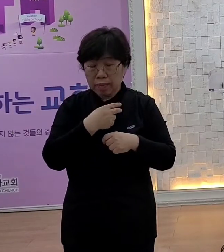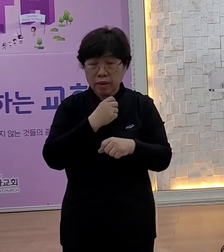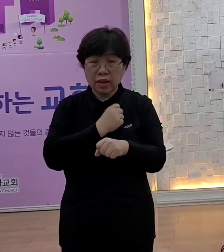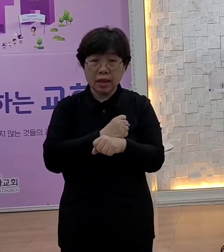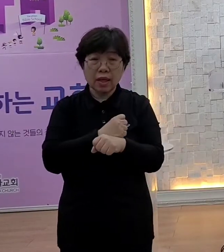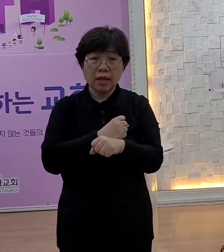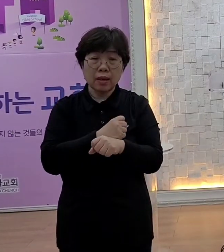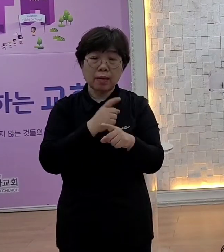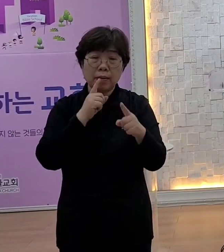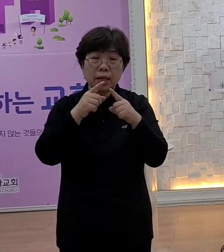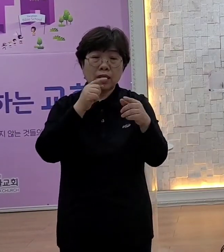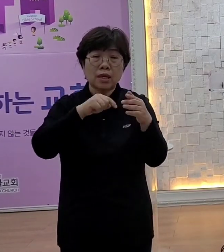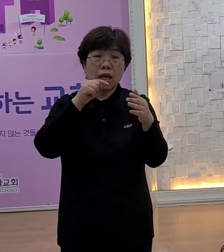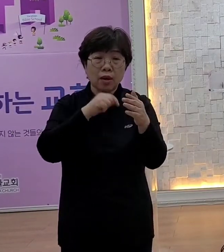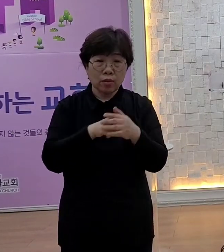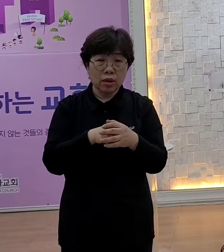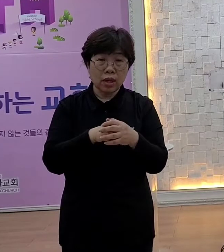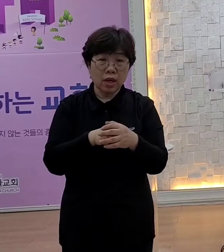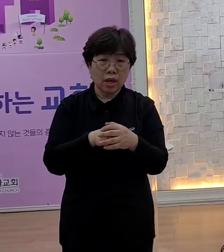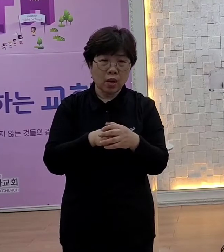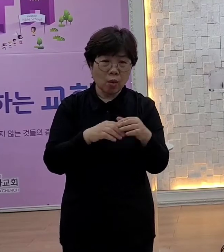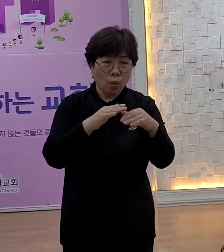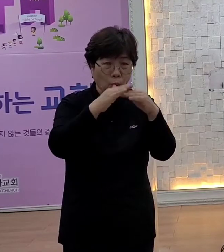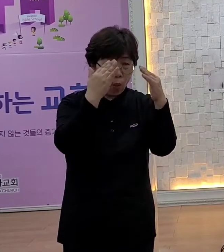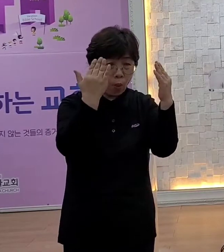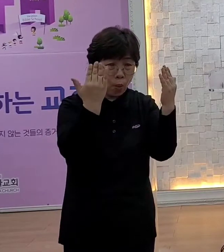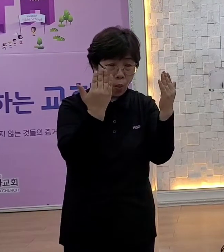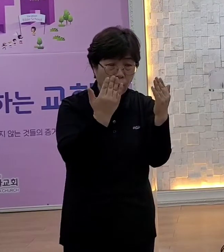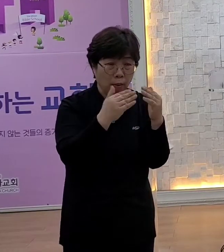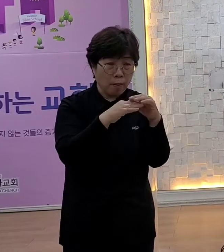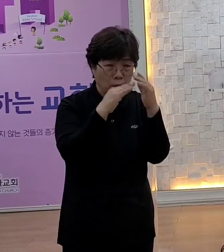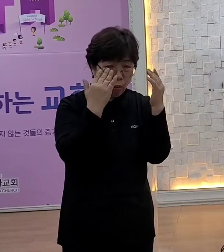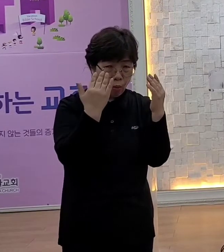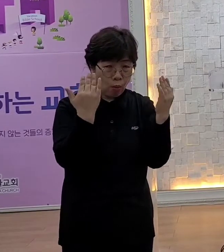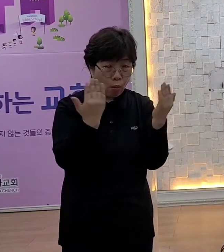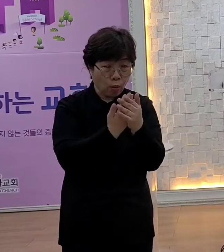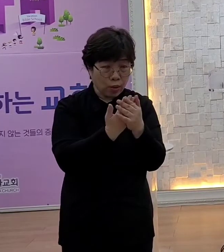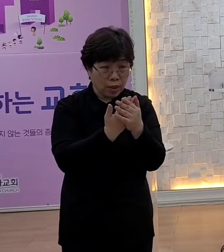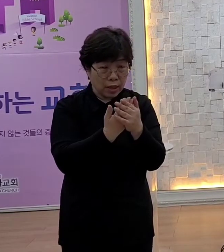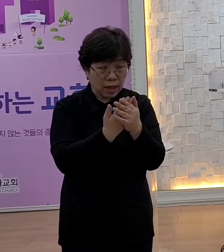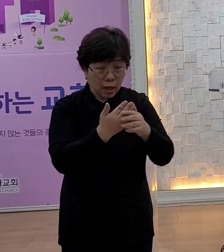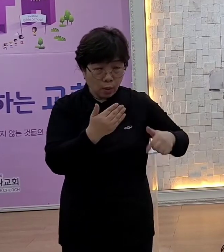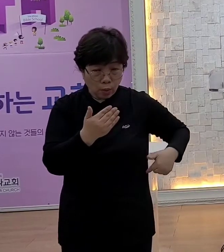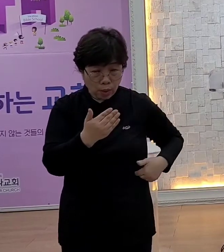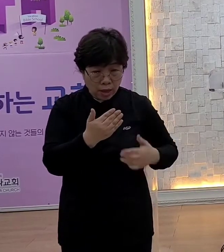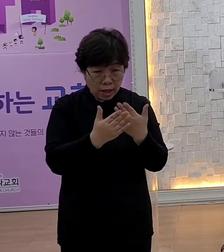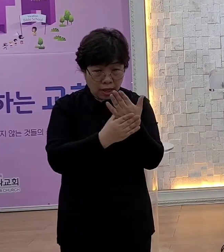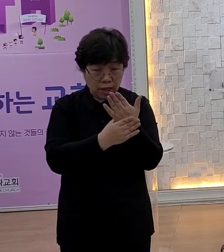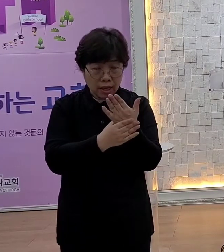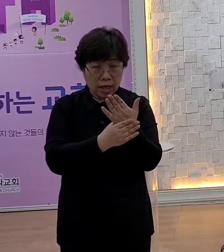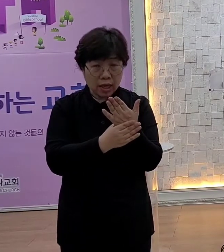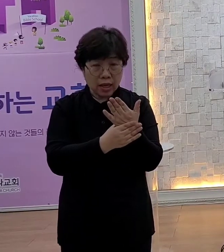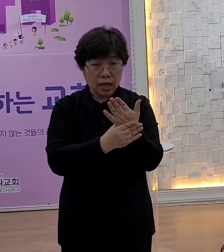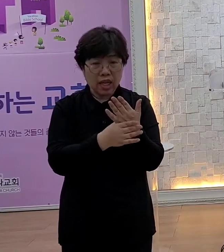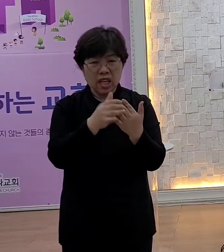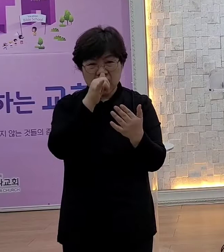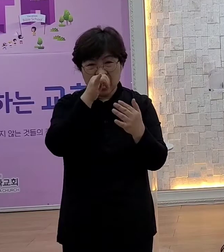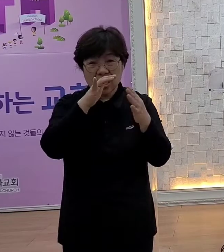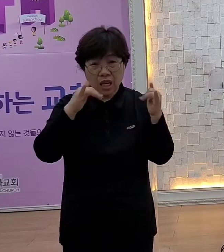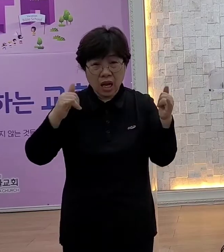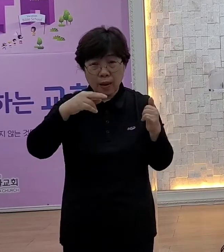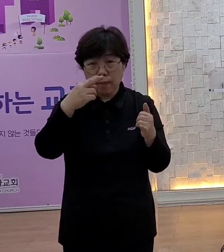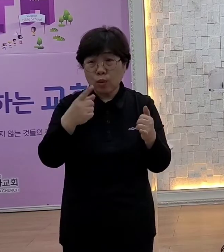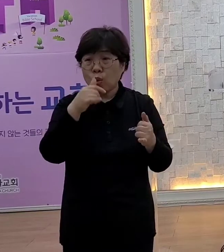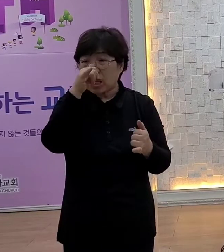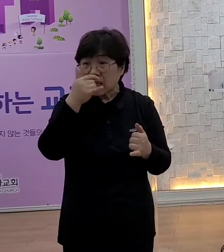속에 온전한 진짜 우리가 잘못했습니다라는 그런 마음이 있는 사람도 있었겠죠. 그러니까 그런 의미가